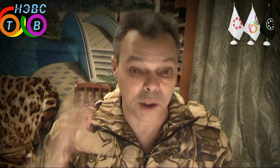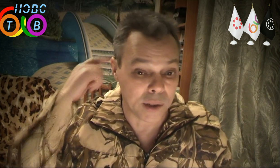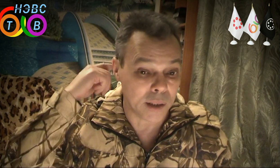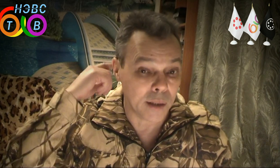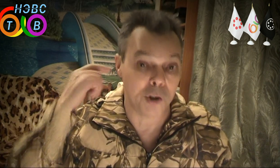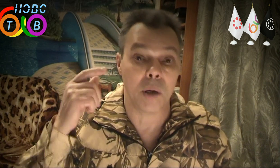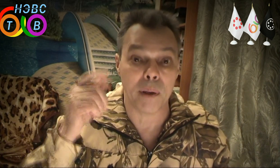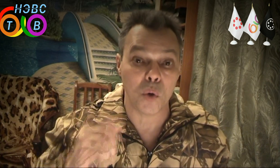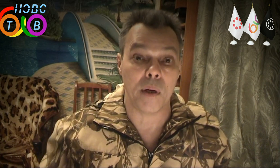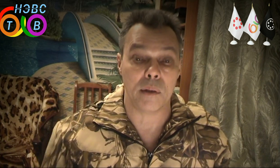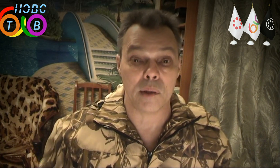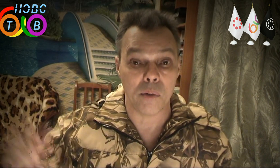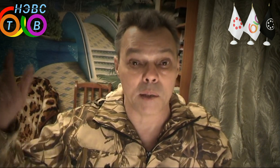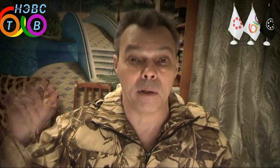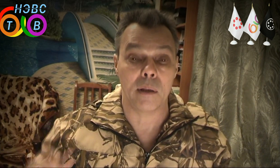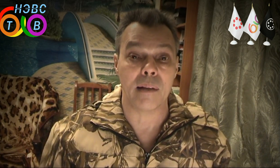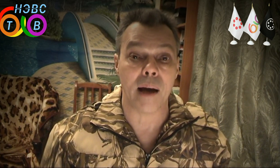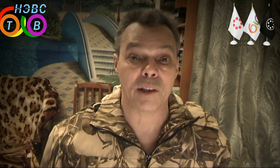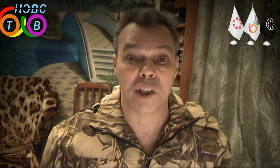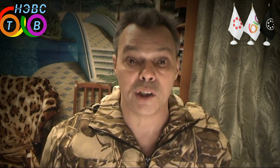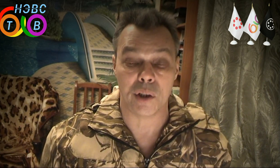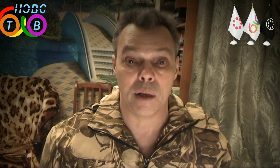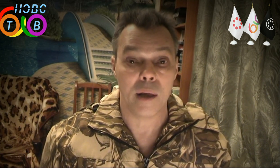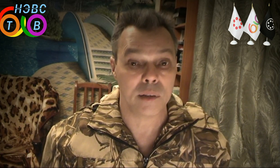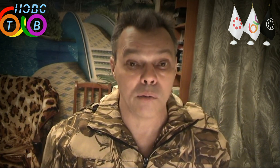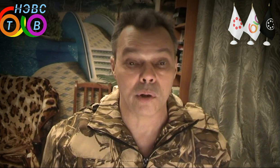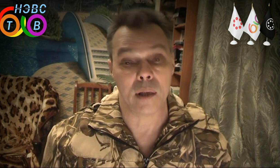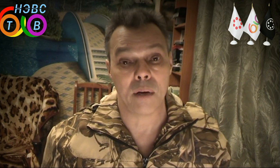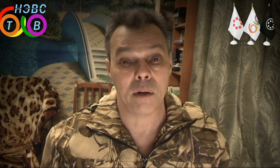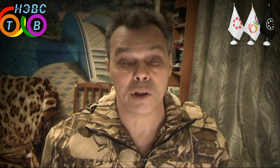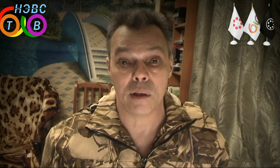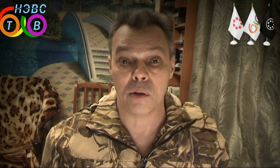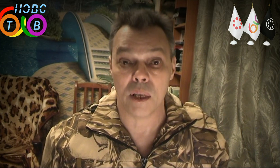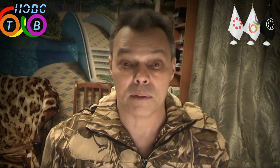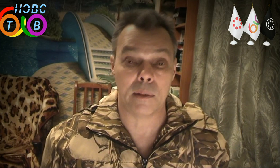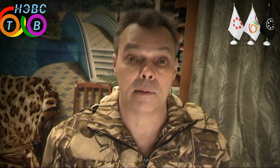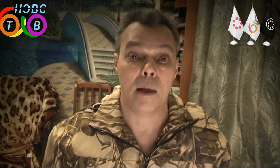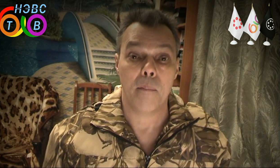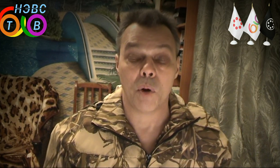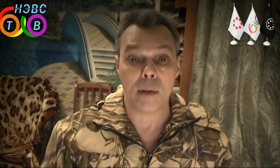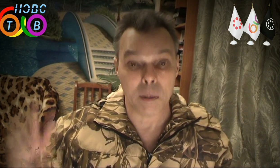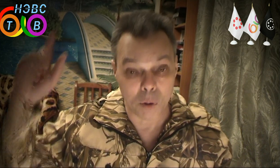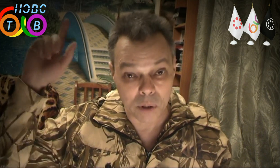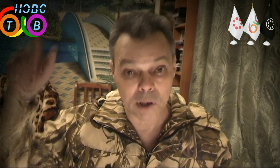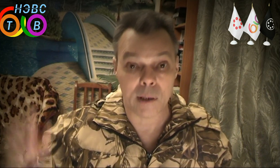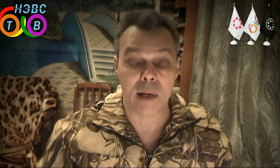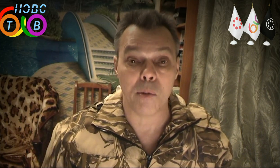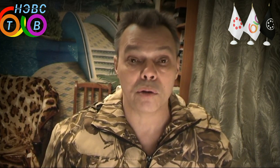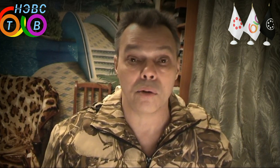почешите затылочек и подумайте, если у вас был контакт с женщиной, с девушкой, когда вы лишили ее девственности, то она теперь уже вышла замуж, у нее